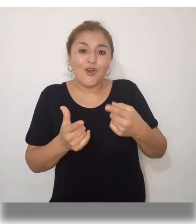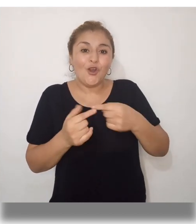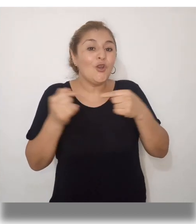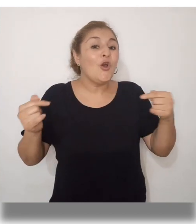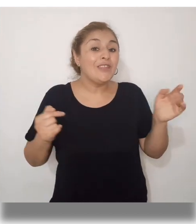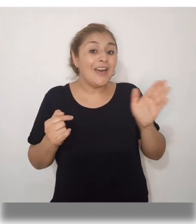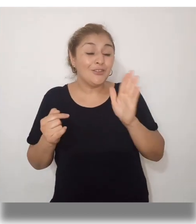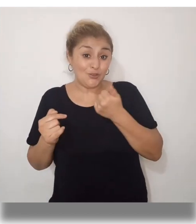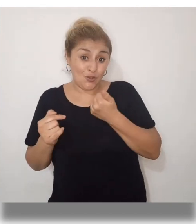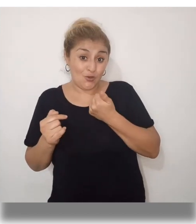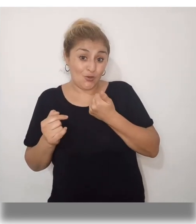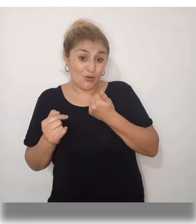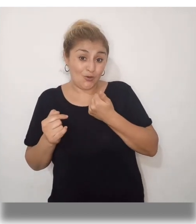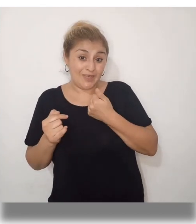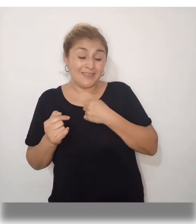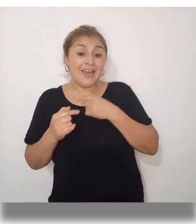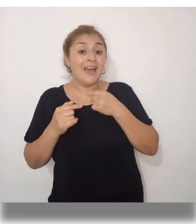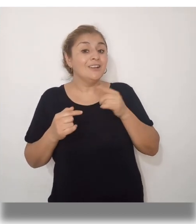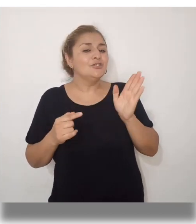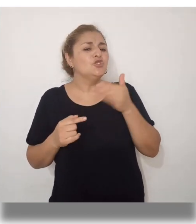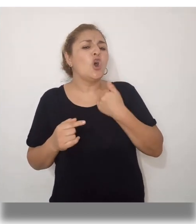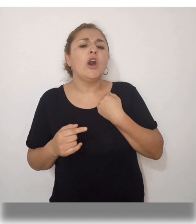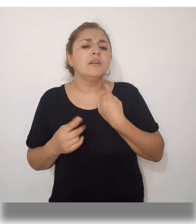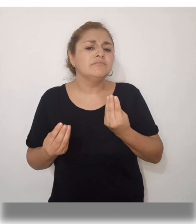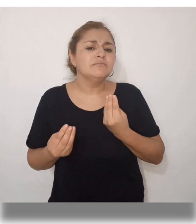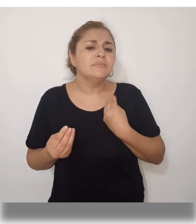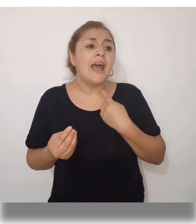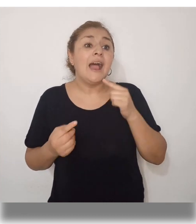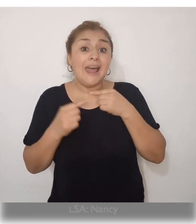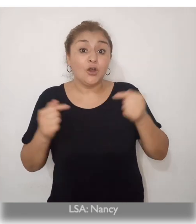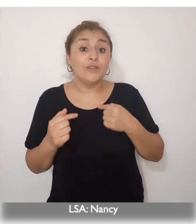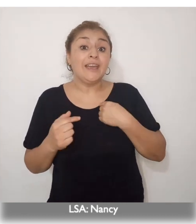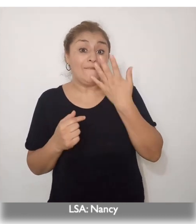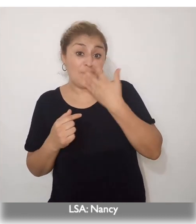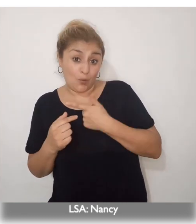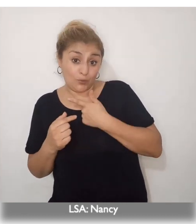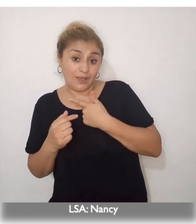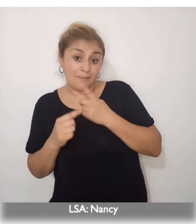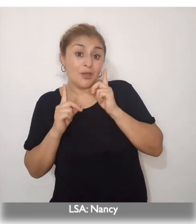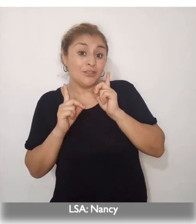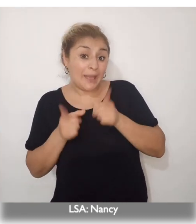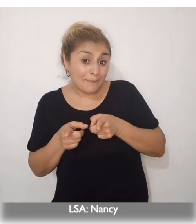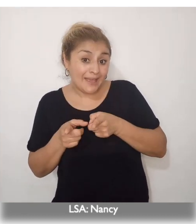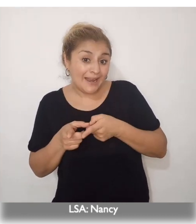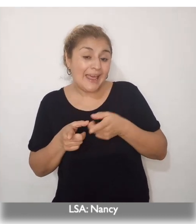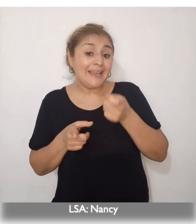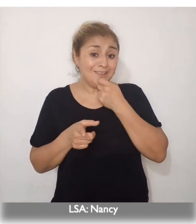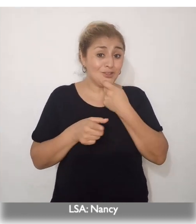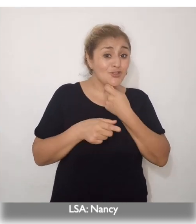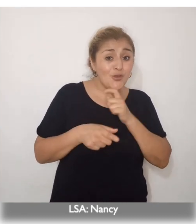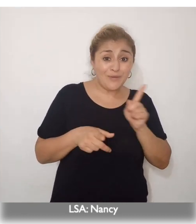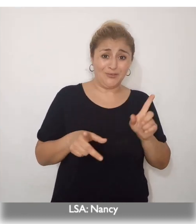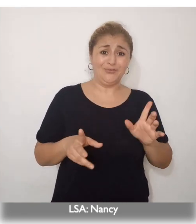no solo las cosas que nos gustan a veces Dios nos da